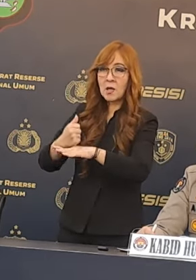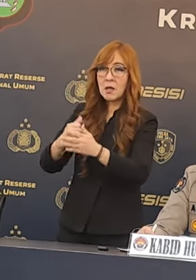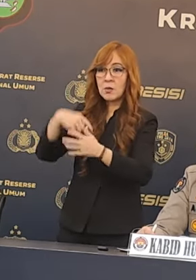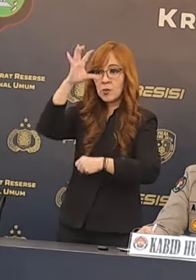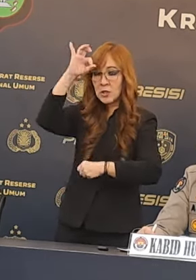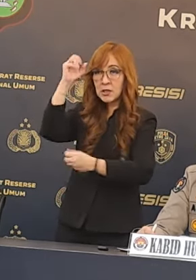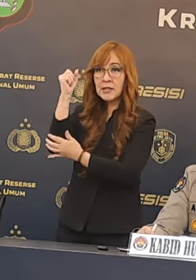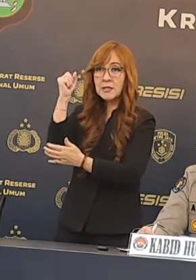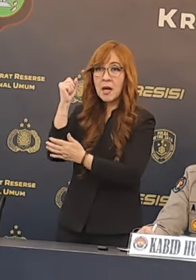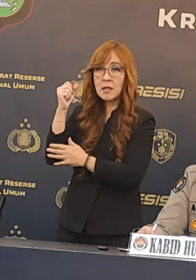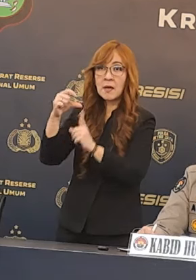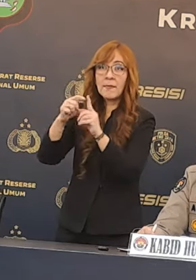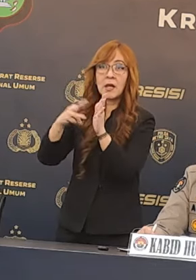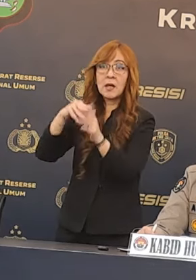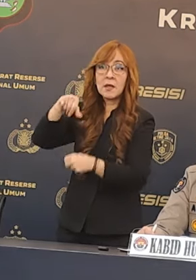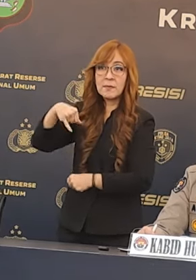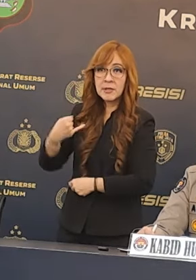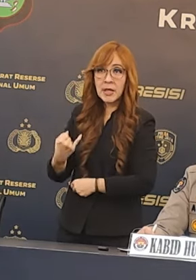Polda Metro Jaya